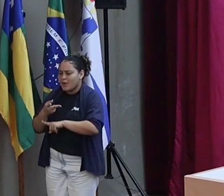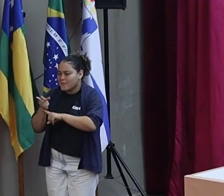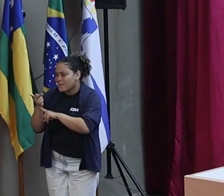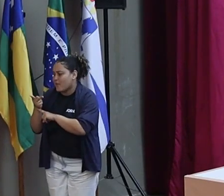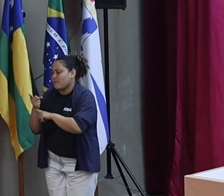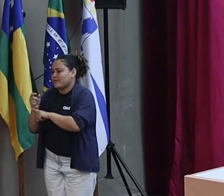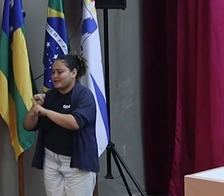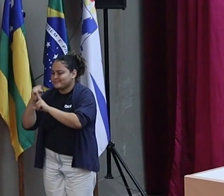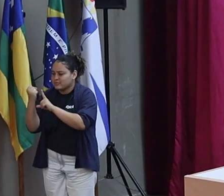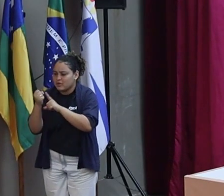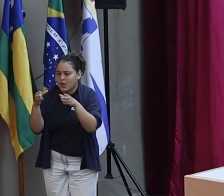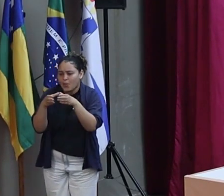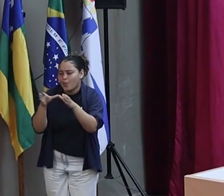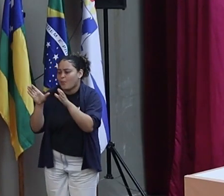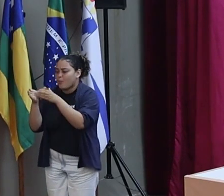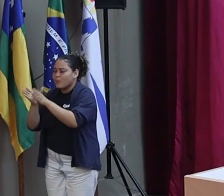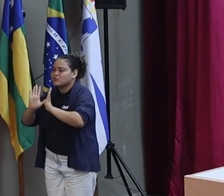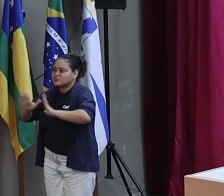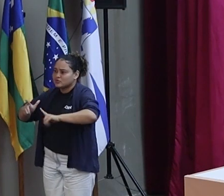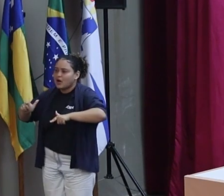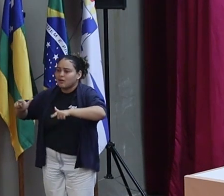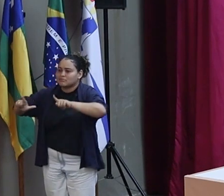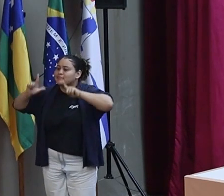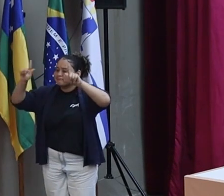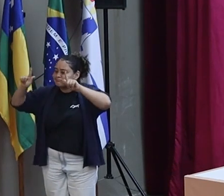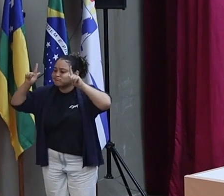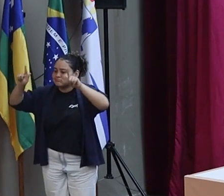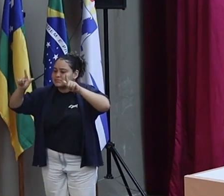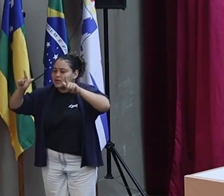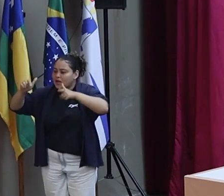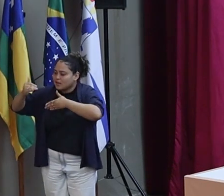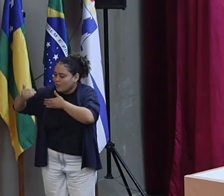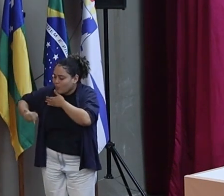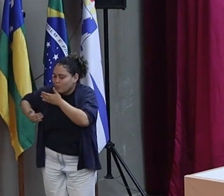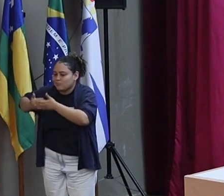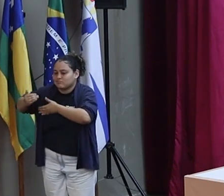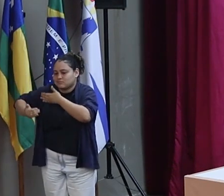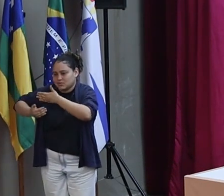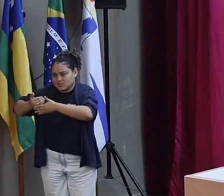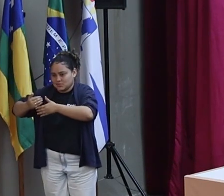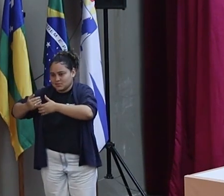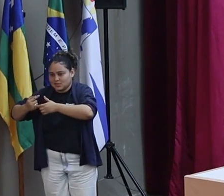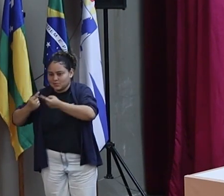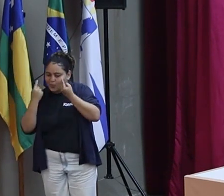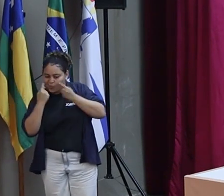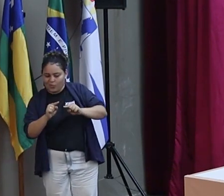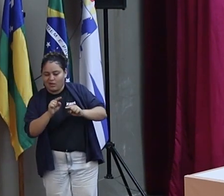já estavam se manifestando e entrando com um processo, né, contra o